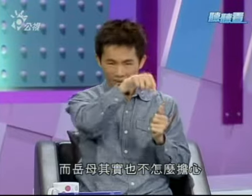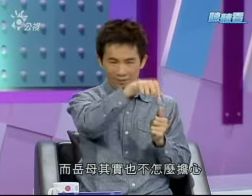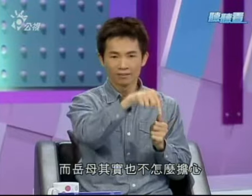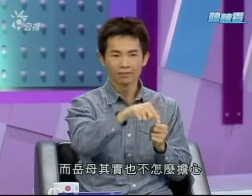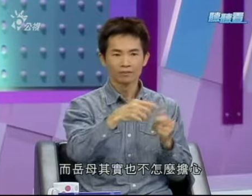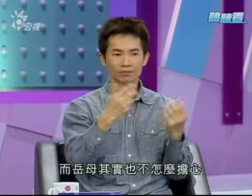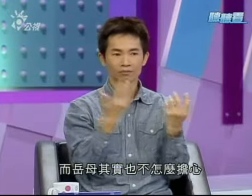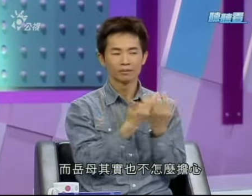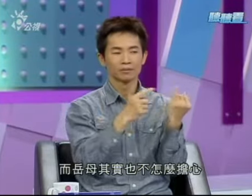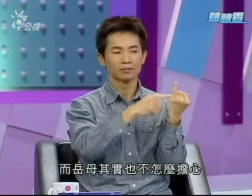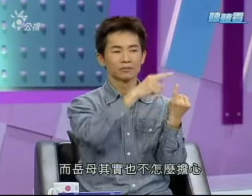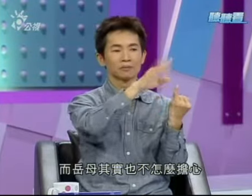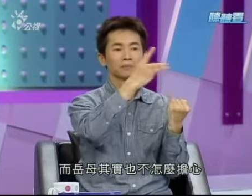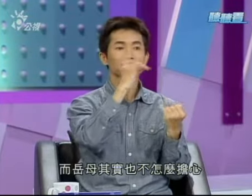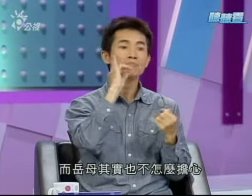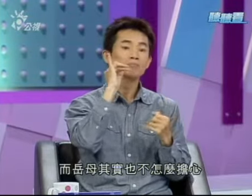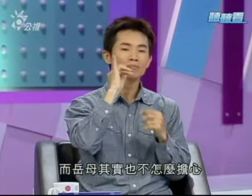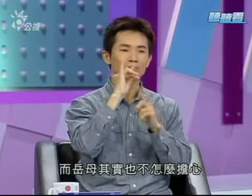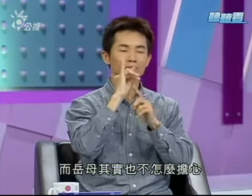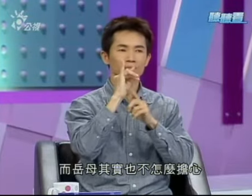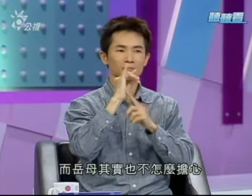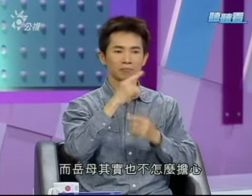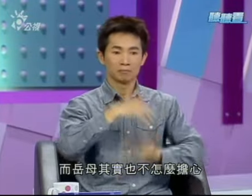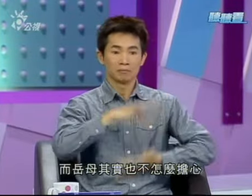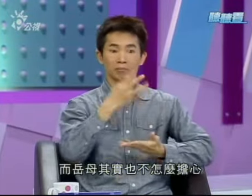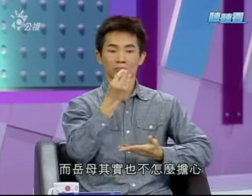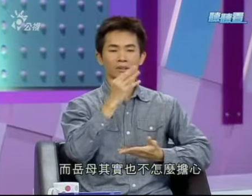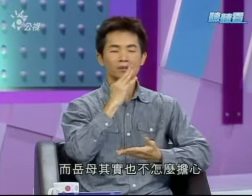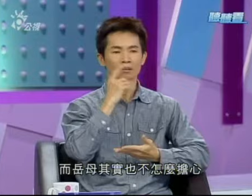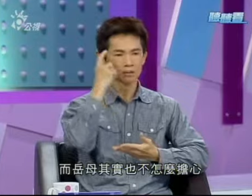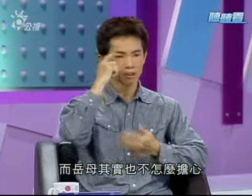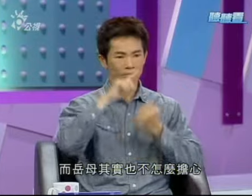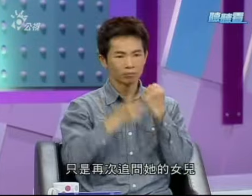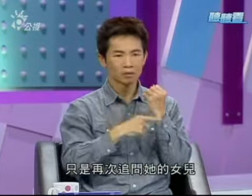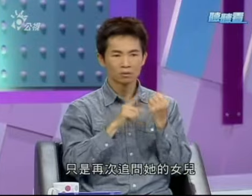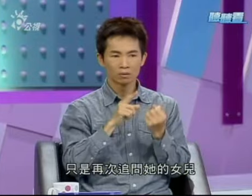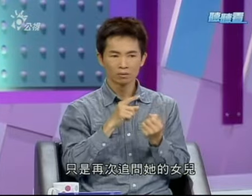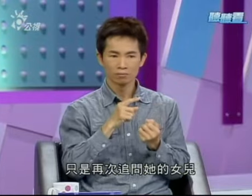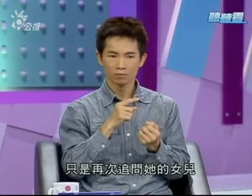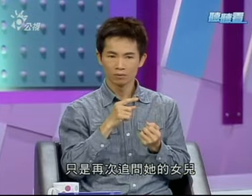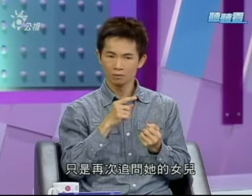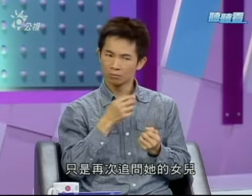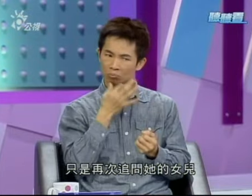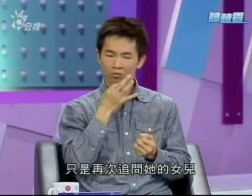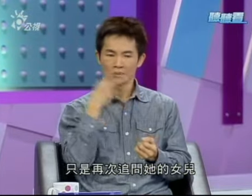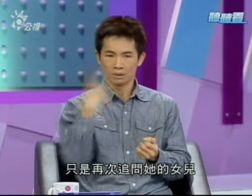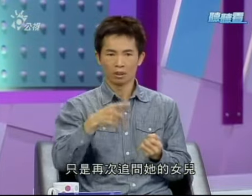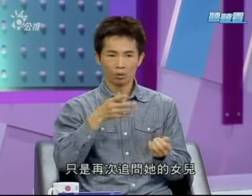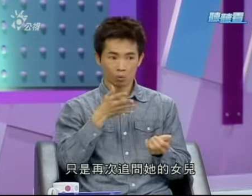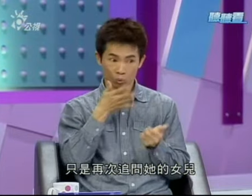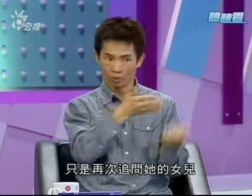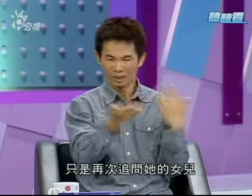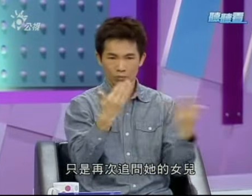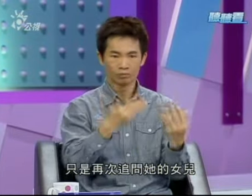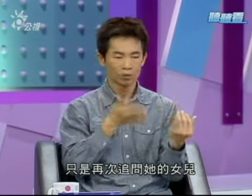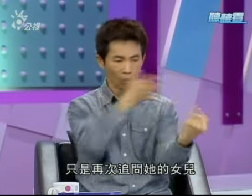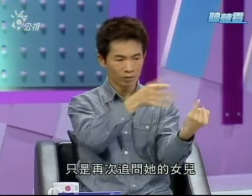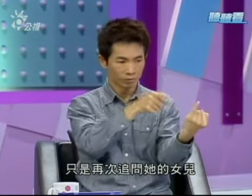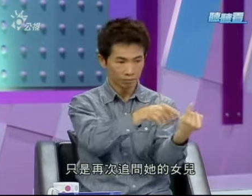而岳母呢其实也不怎么担心只是再次追问他的女儿要